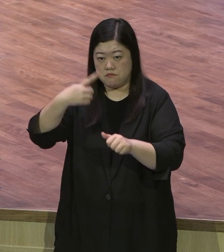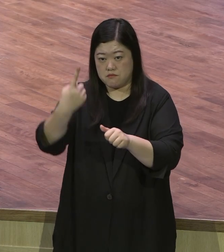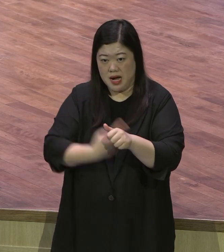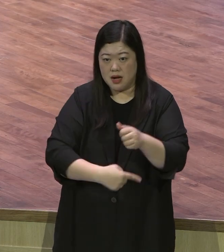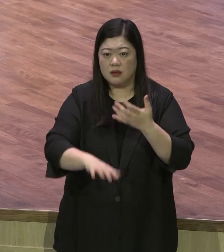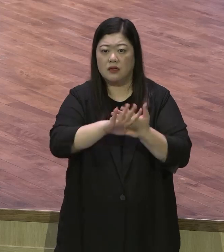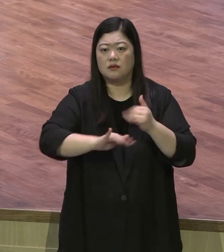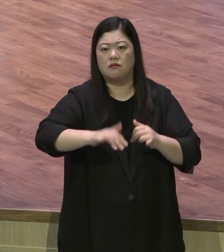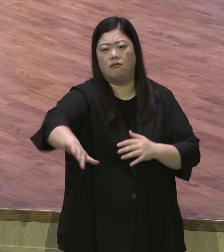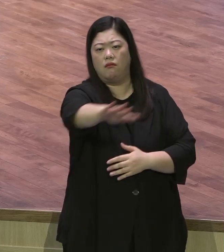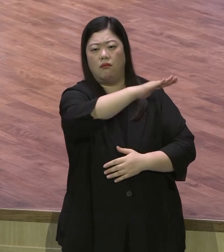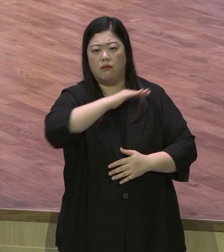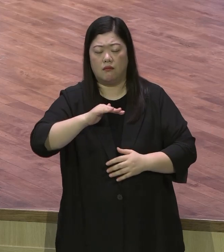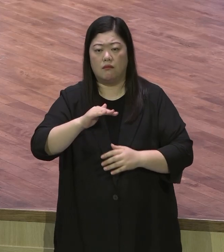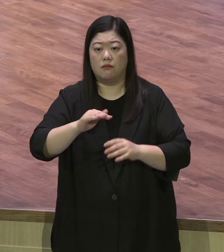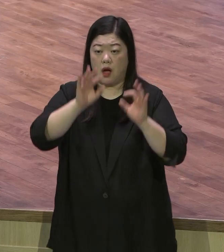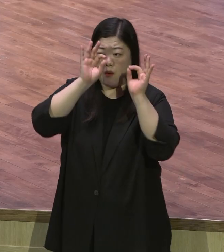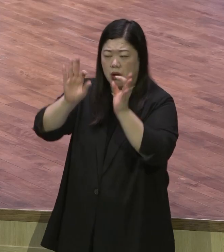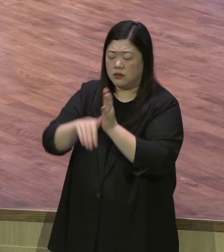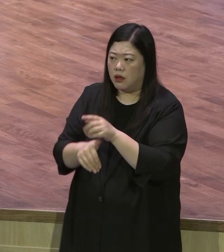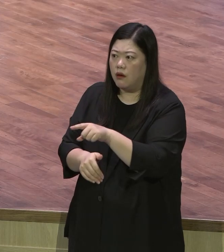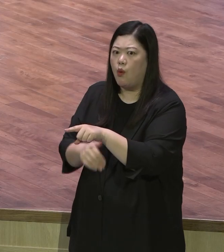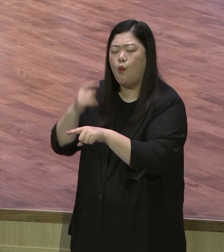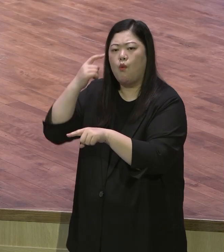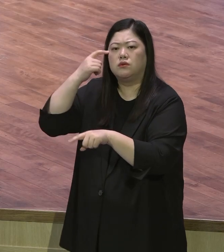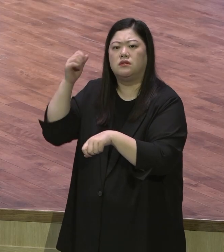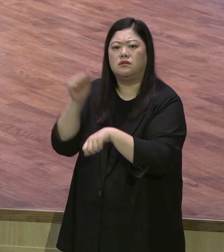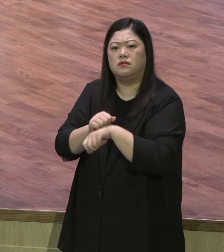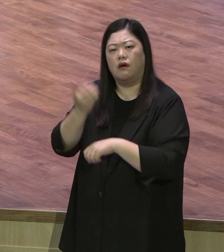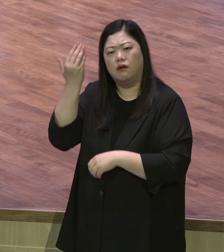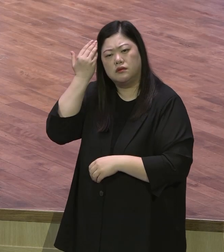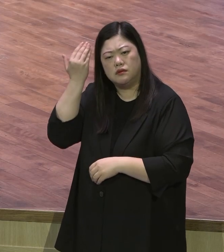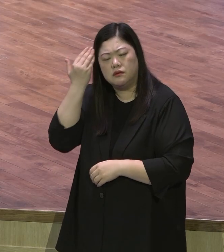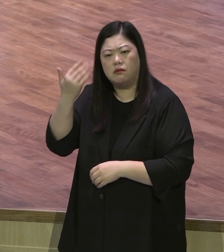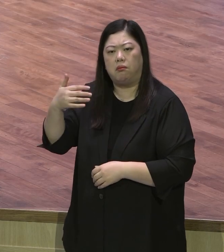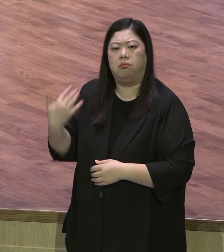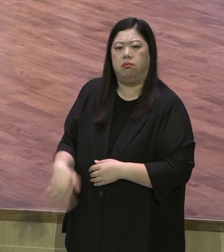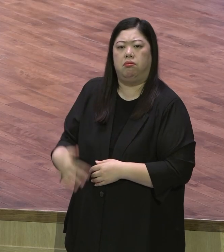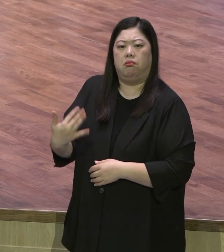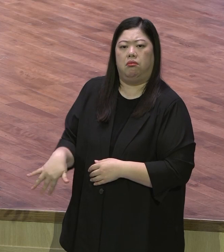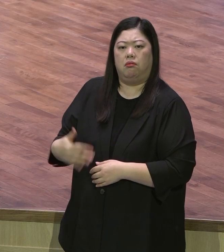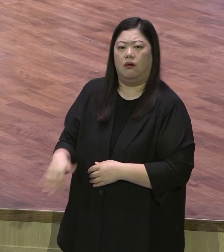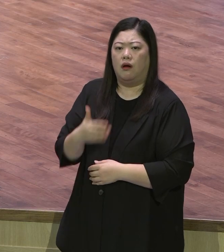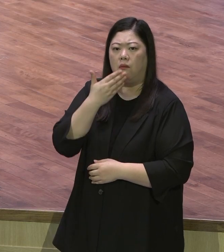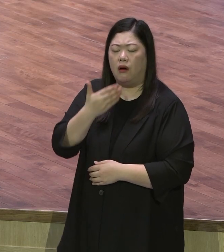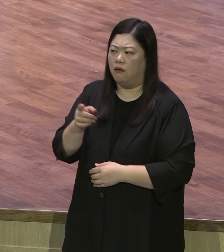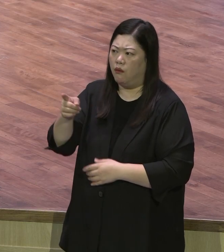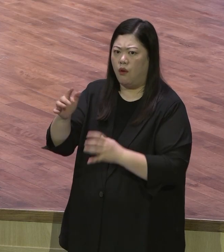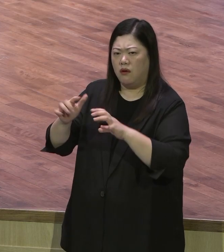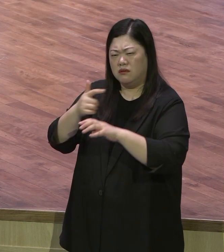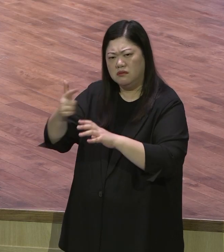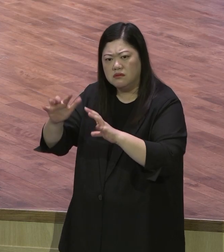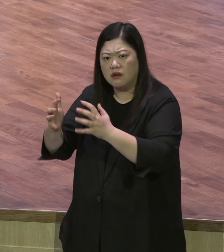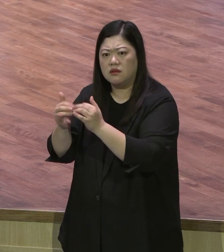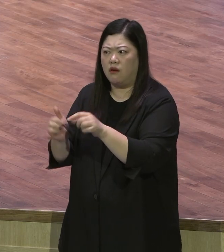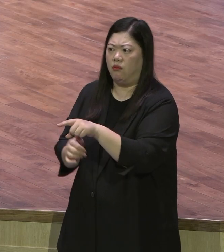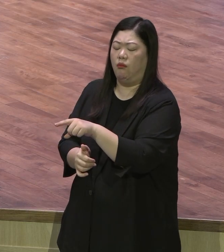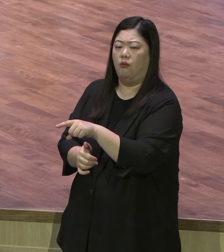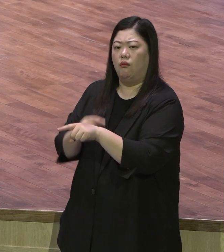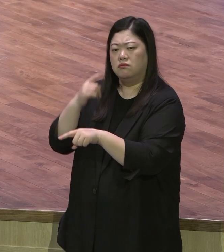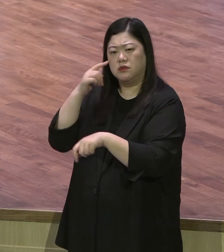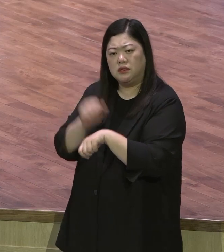민족 앞에서 너희의 지혜요 너희의 지식이라. 그들이 모든 규례를 듣고 이르기를 이 큰 나라 사람은